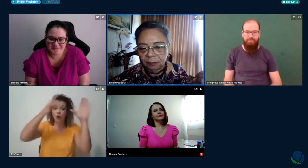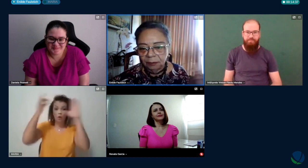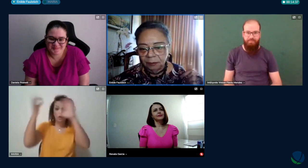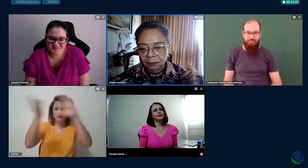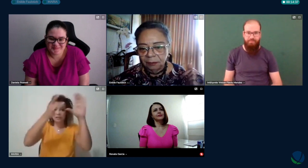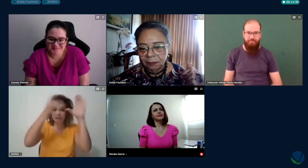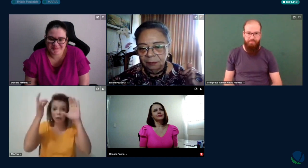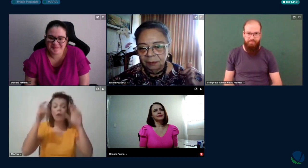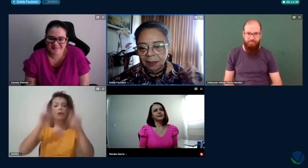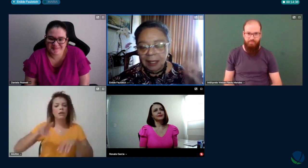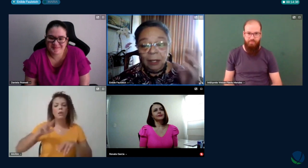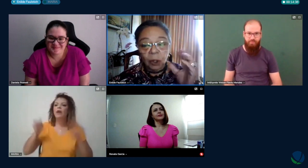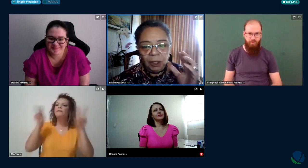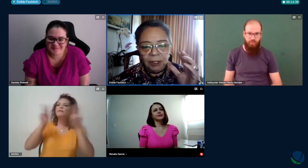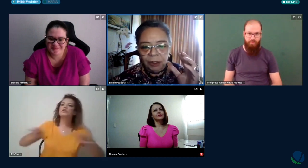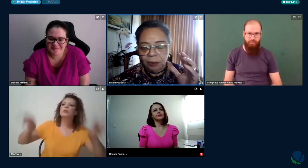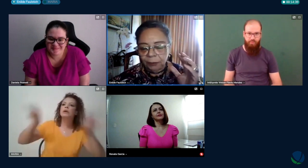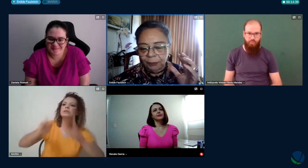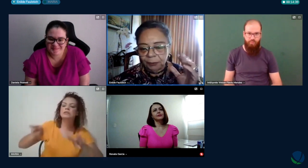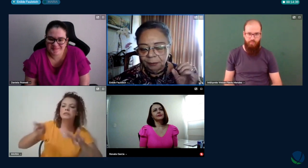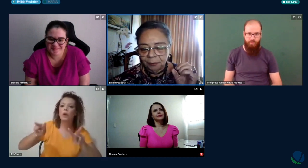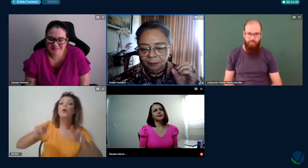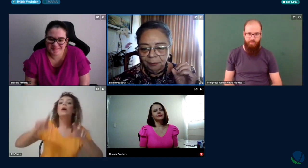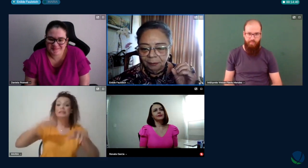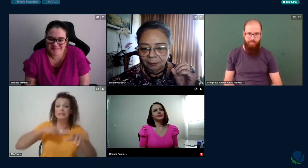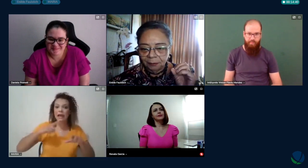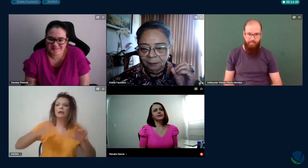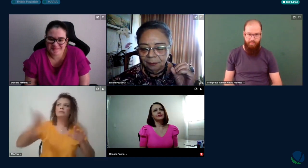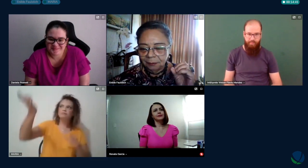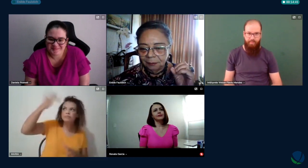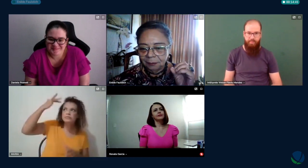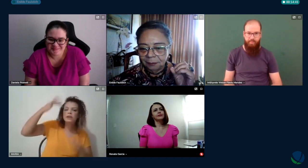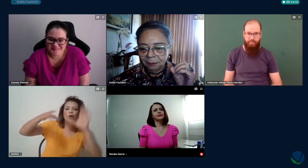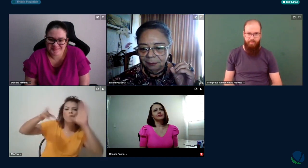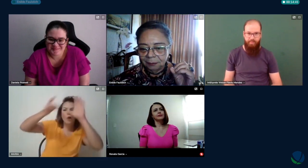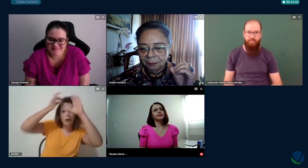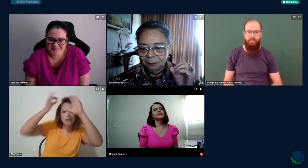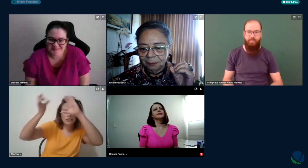visualização. Ele é cognitivo.